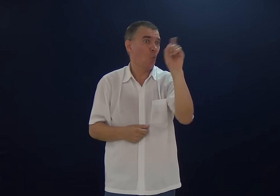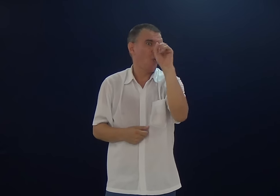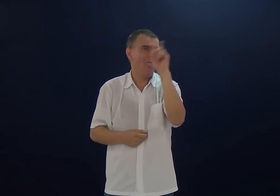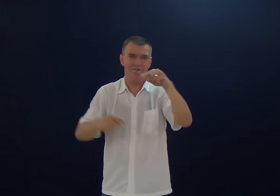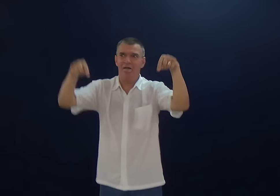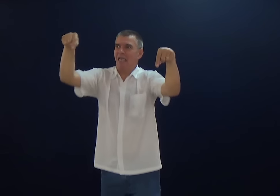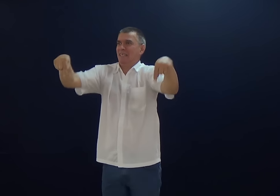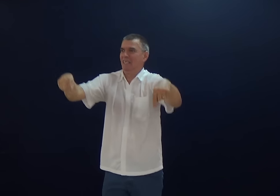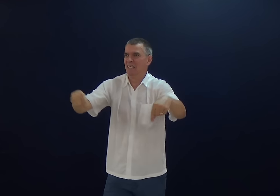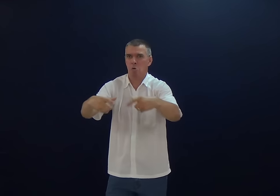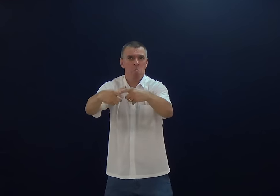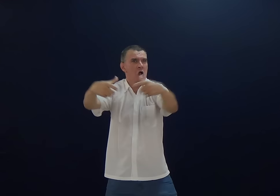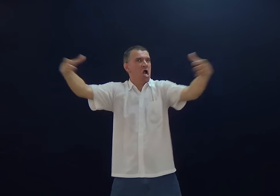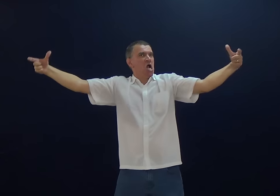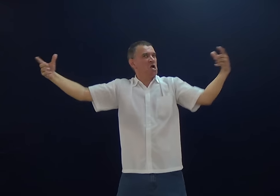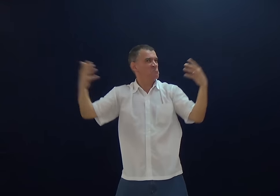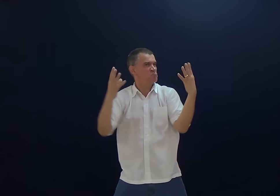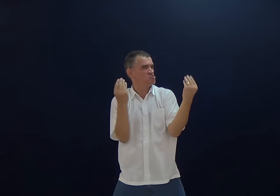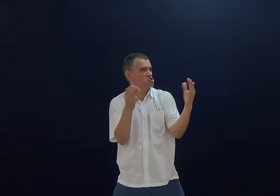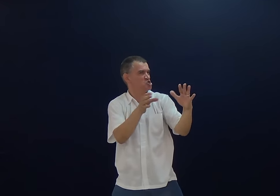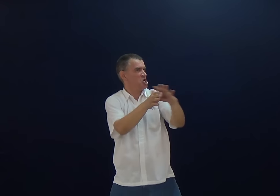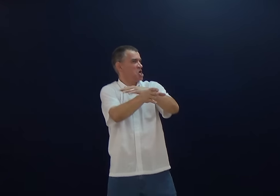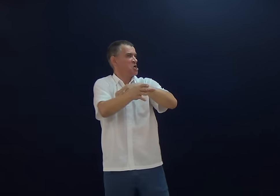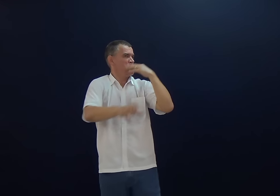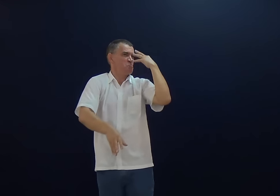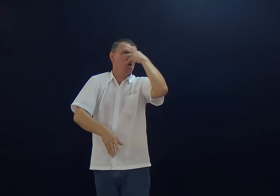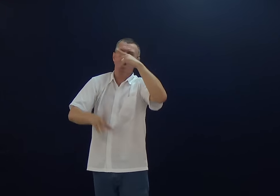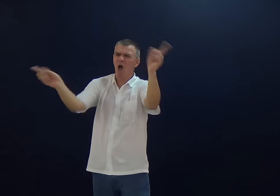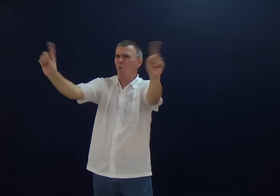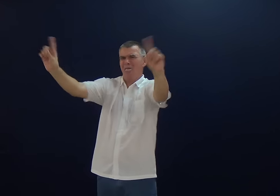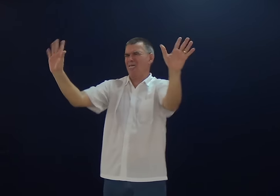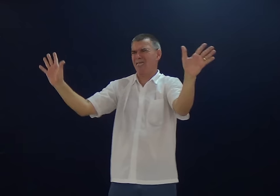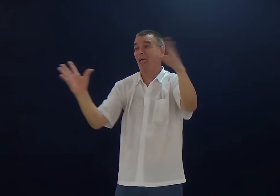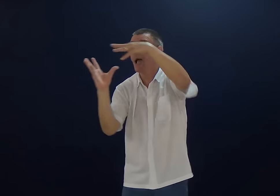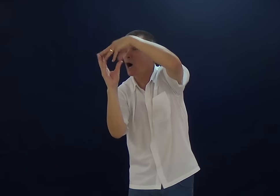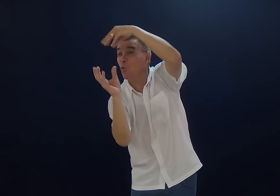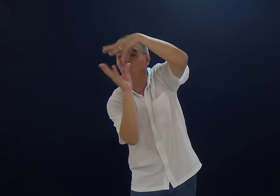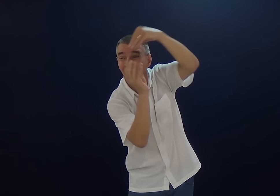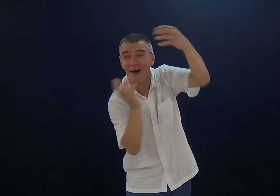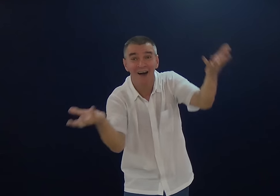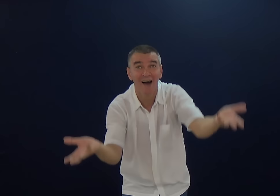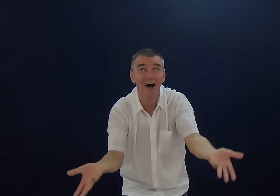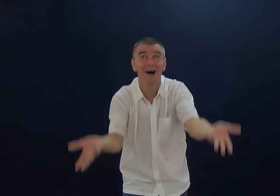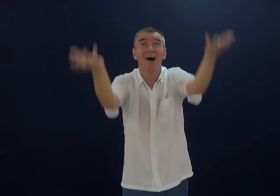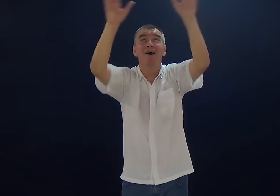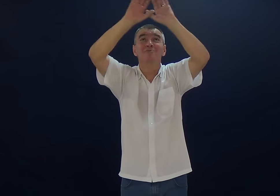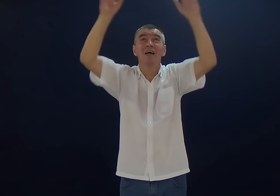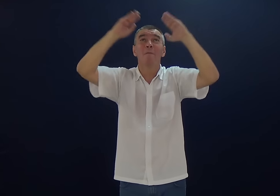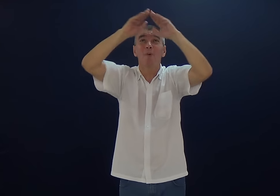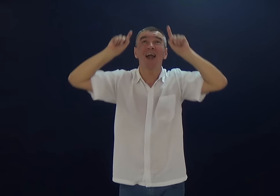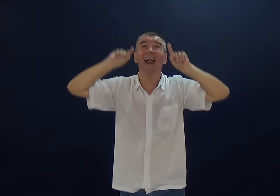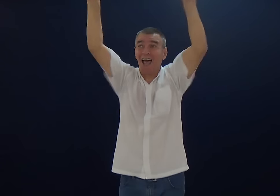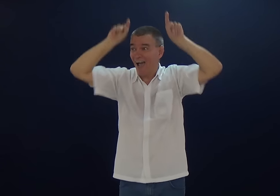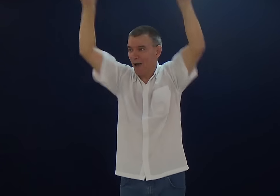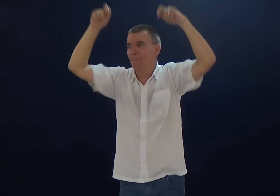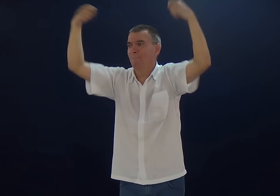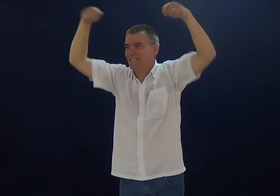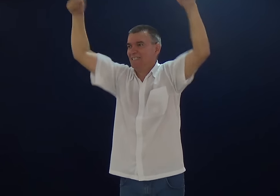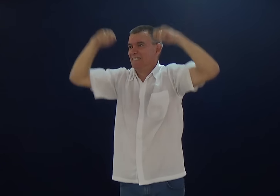ganhas para o senhor não é aqui só para mostrar que essa igreja é bonita não não é isso não é isso são as almas que se